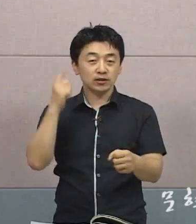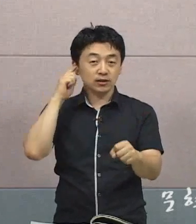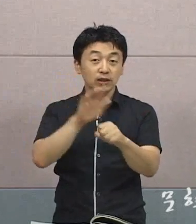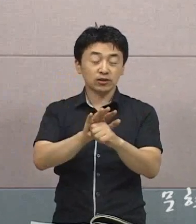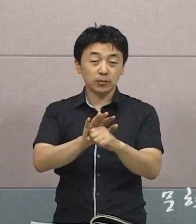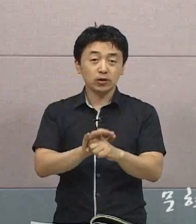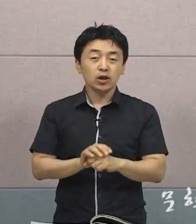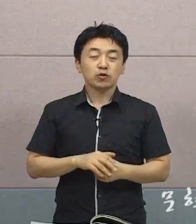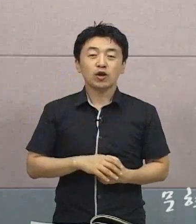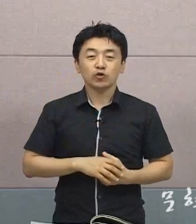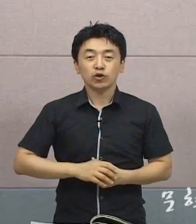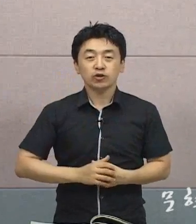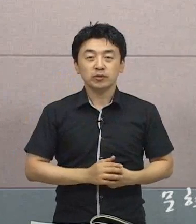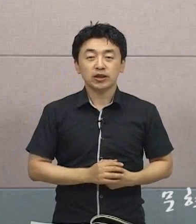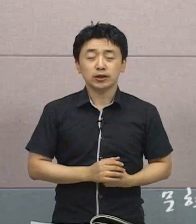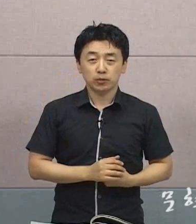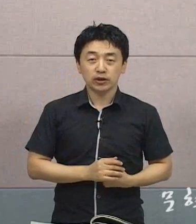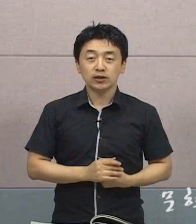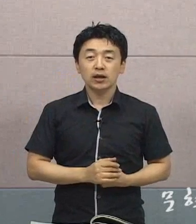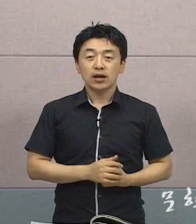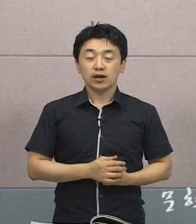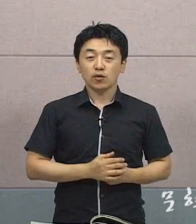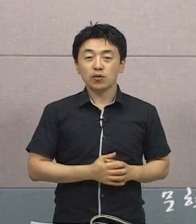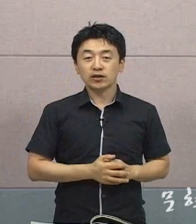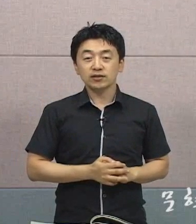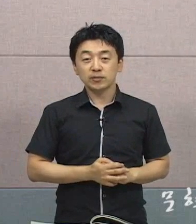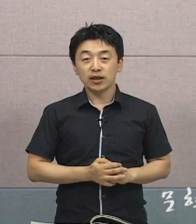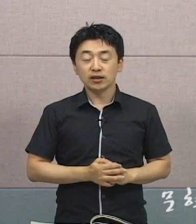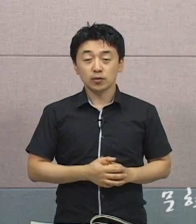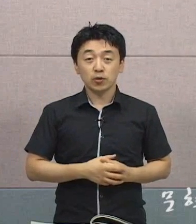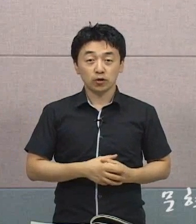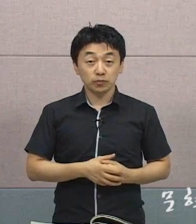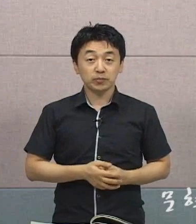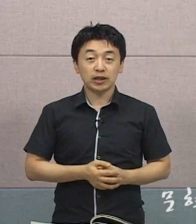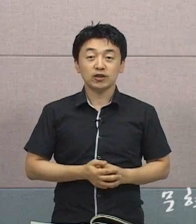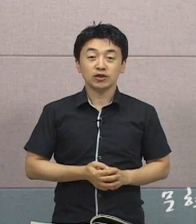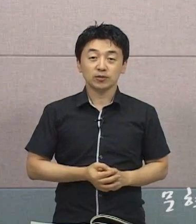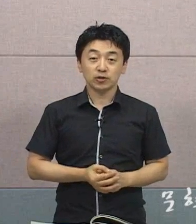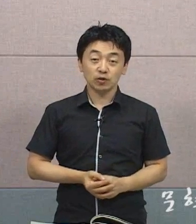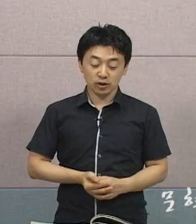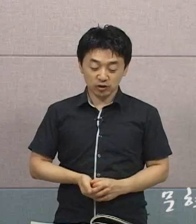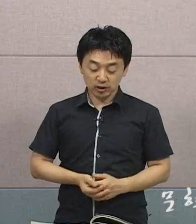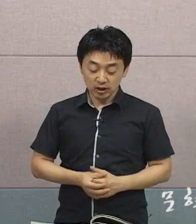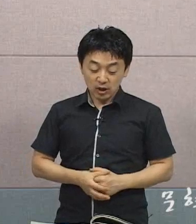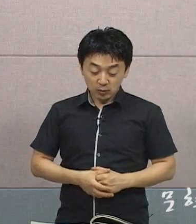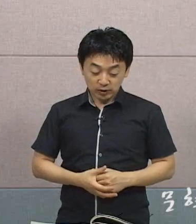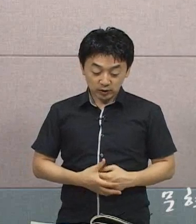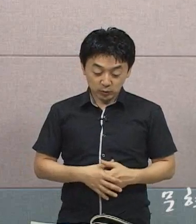이 단어라면 귀가 어두워졌습니다 보다는 정보가 늦습니다, 정보에 어둡습니다 이런 느낌으로 사용을 해주시는 게 훨씬 더 좋을